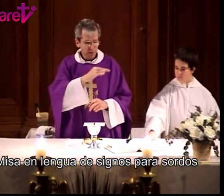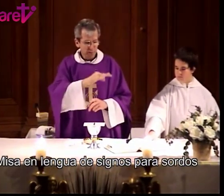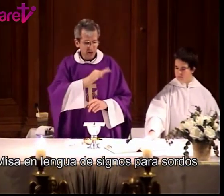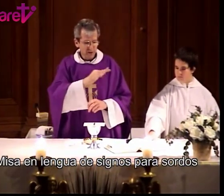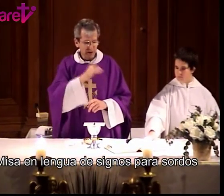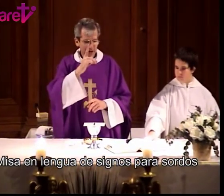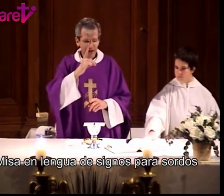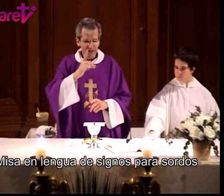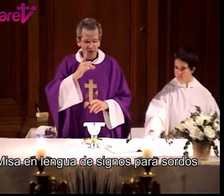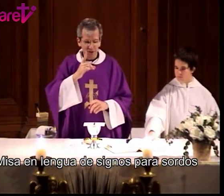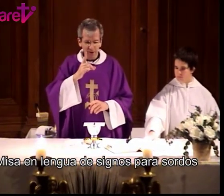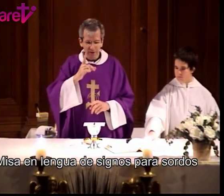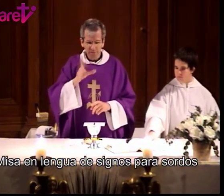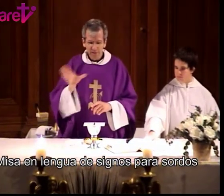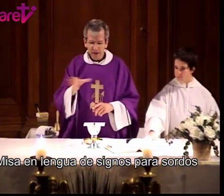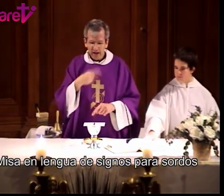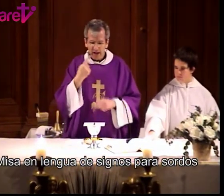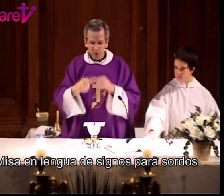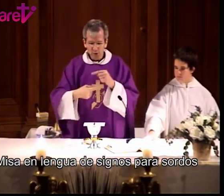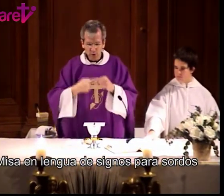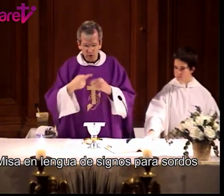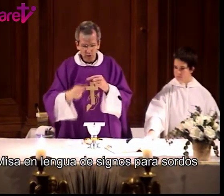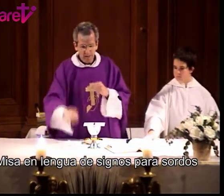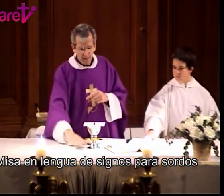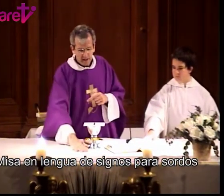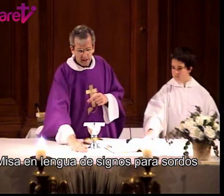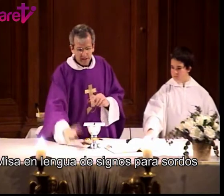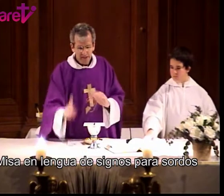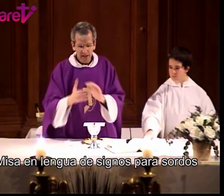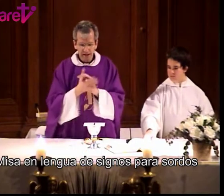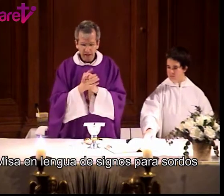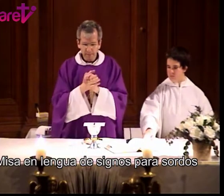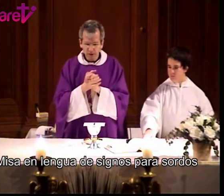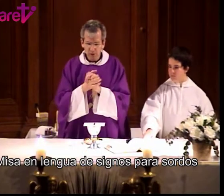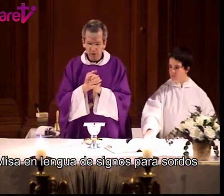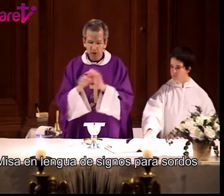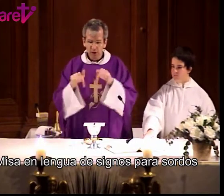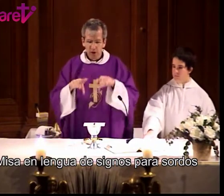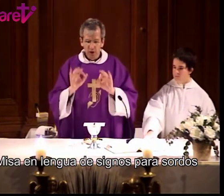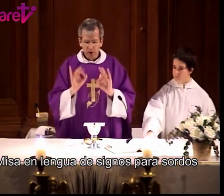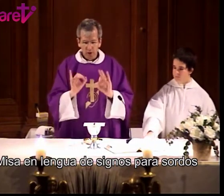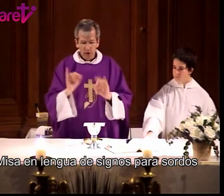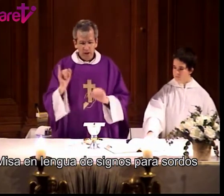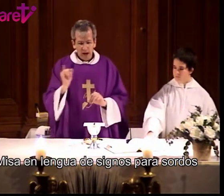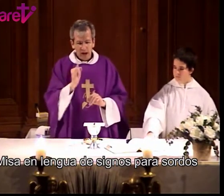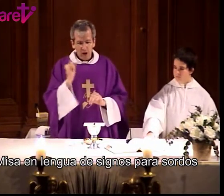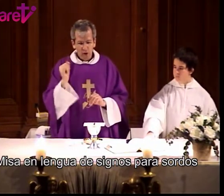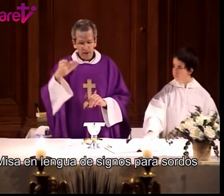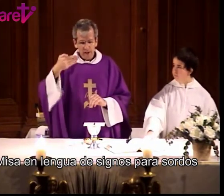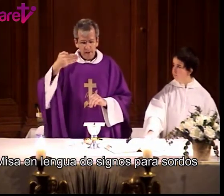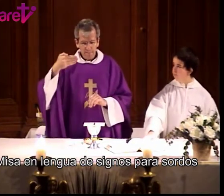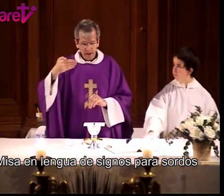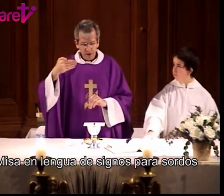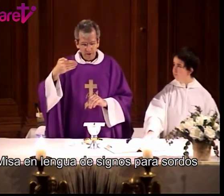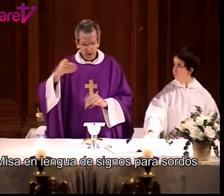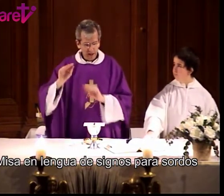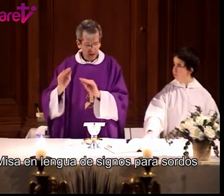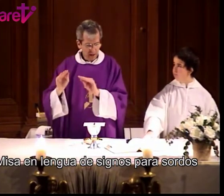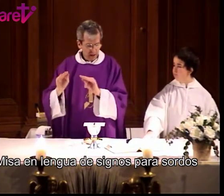durmieron en el Señor, a todos nuestros familiares y amigos, a Jorge Bayona y